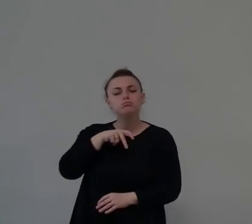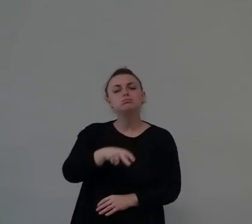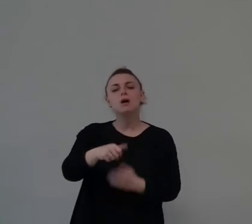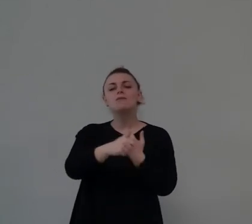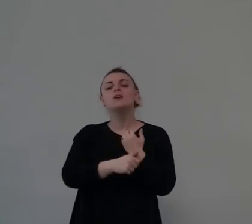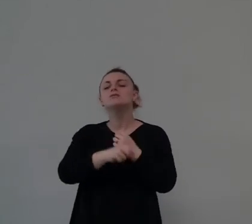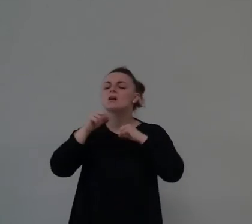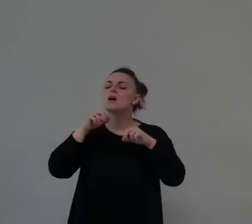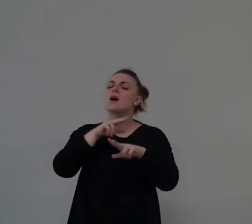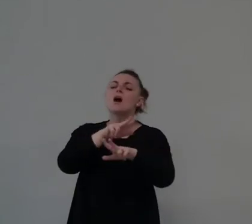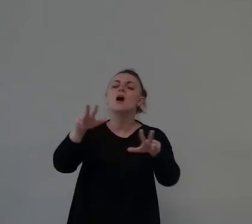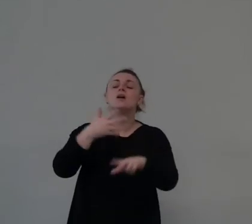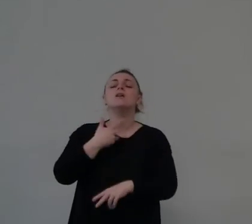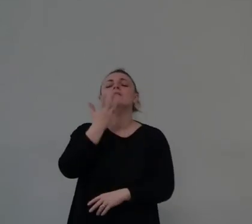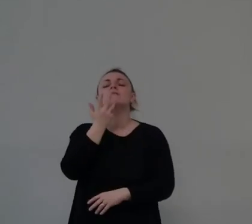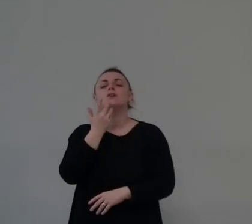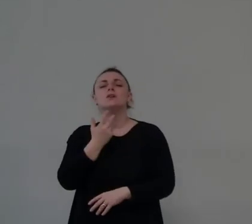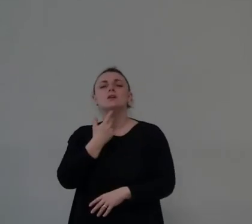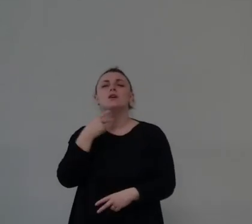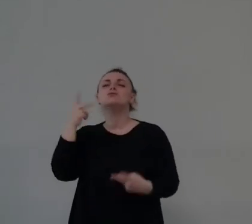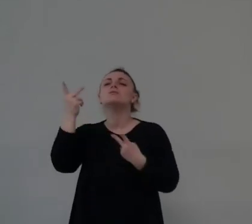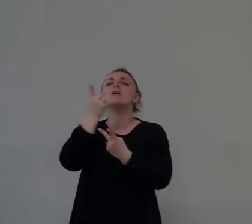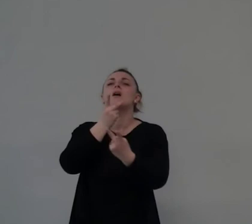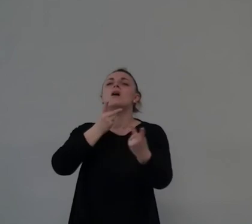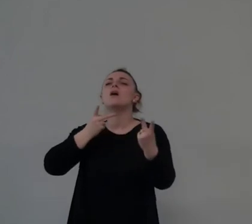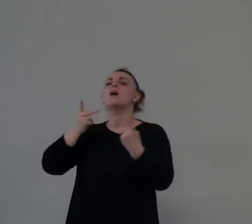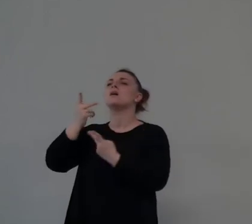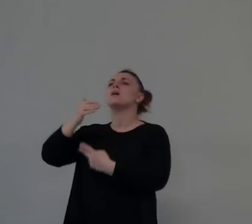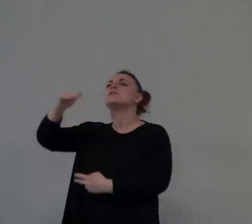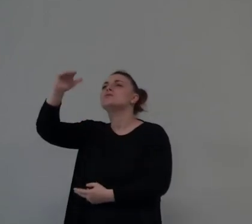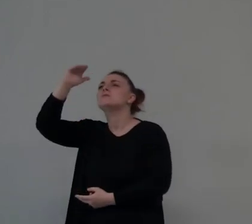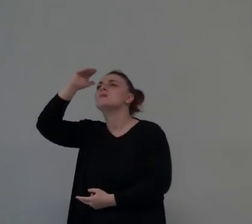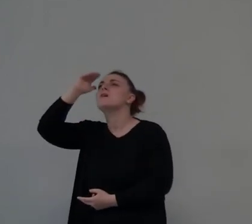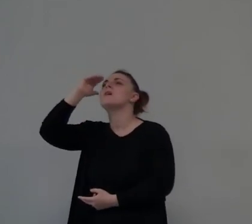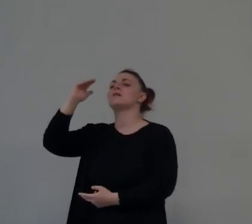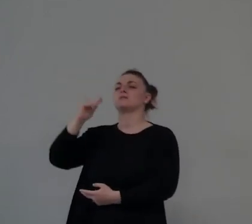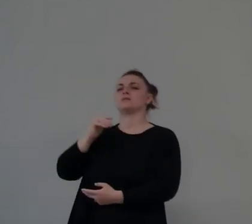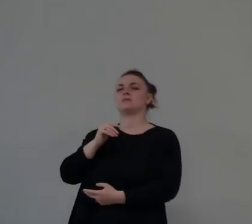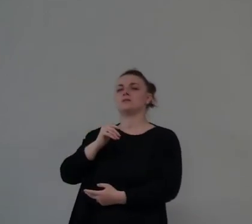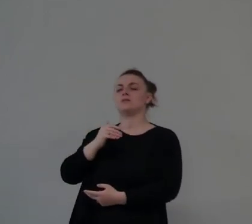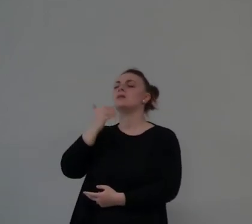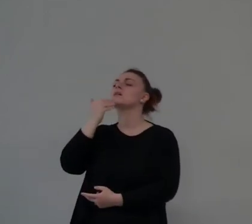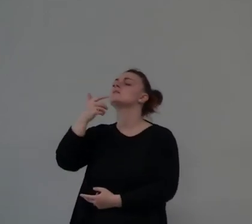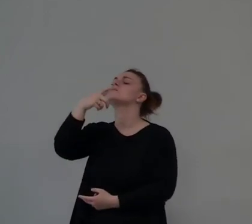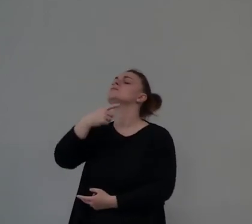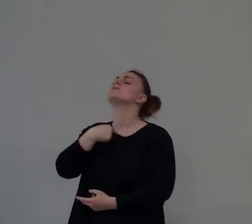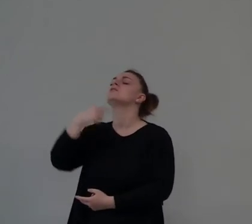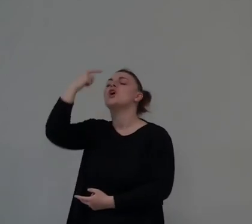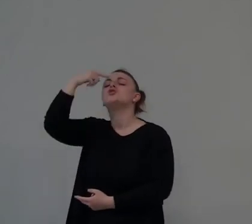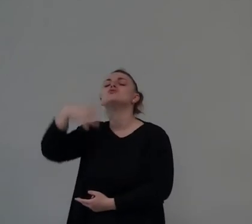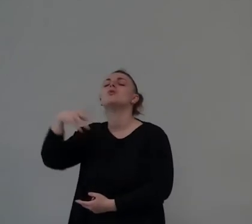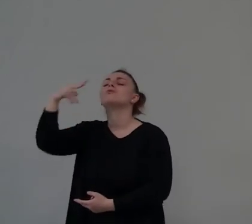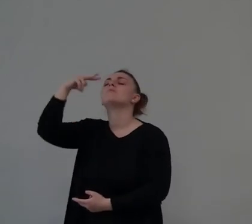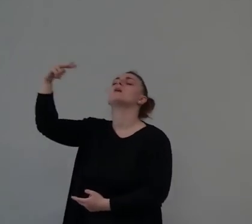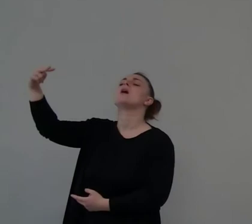parlarti, voglio cercarti, voglio ascoltarti. E so che nel deserto tu mi vedi, perché tu sei stato